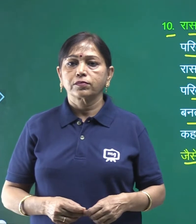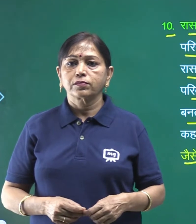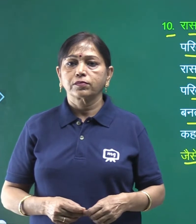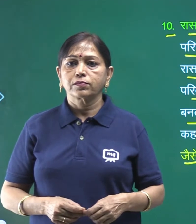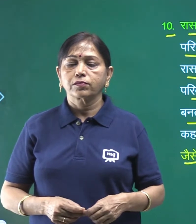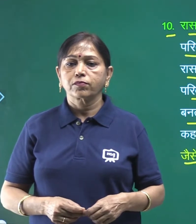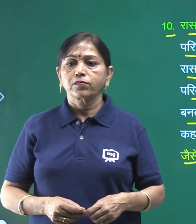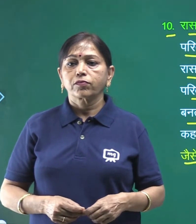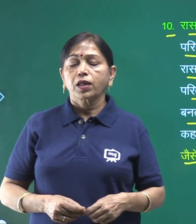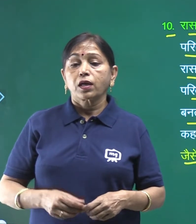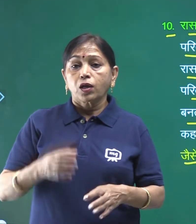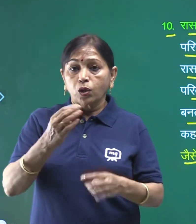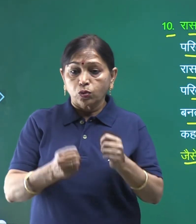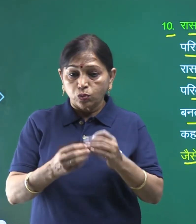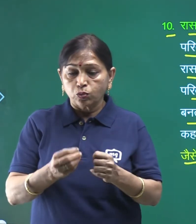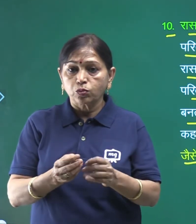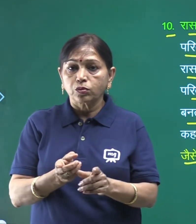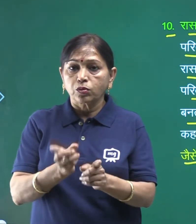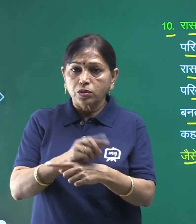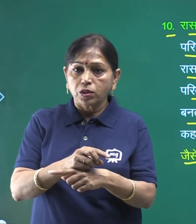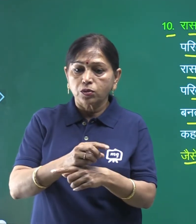दूध से दही का बनना,